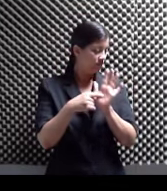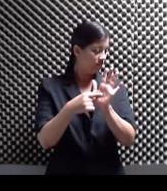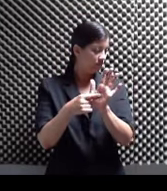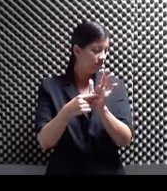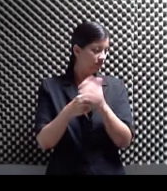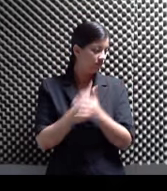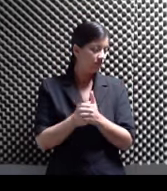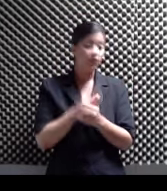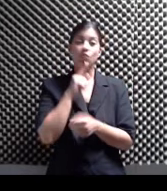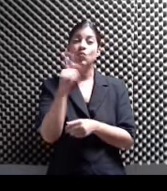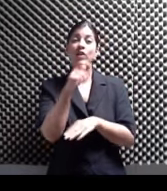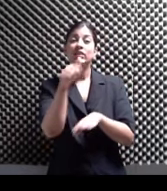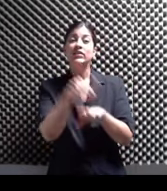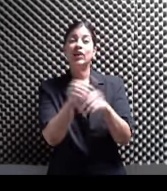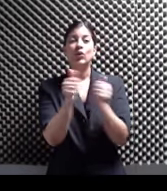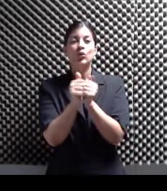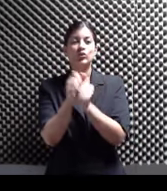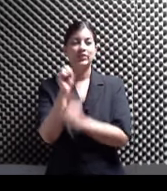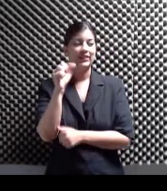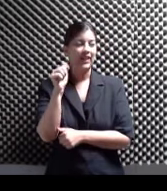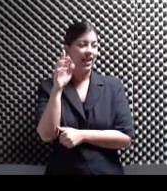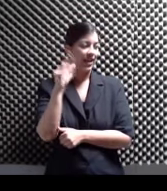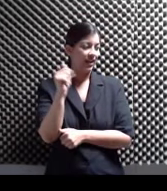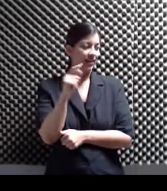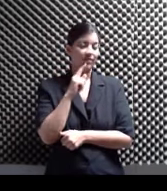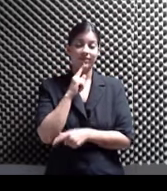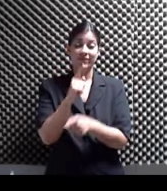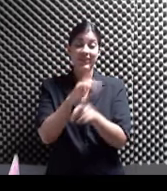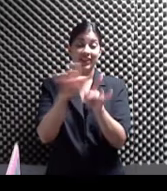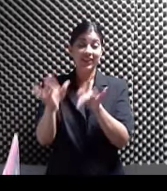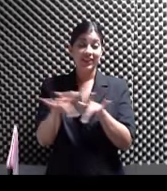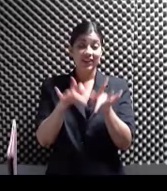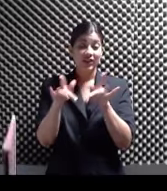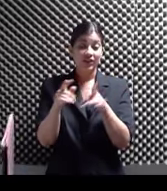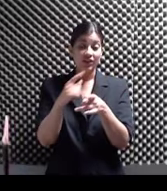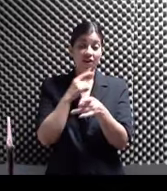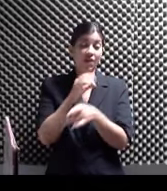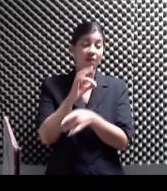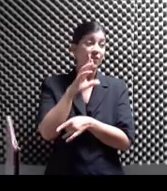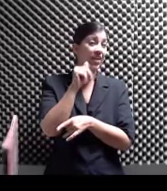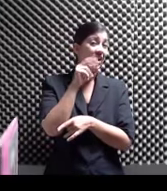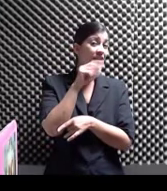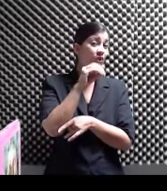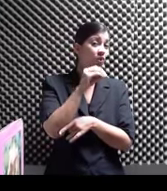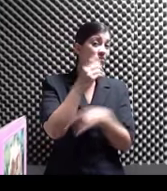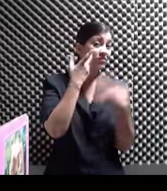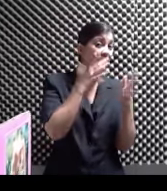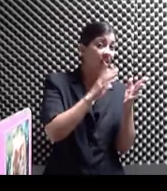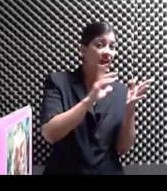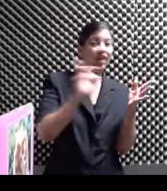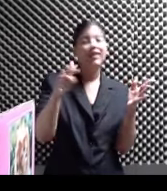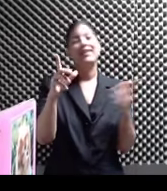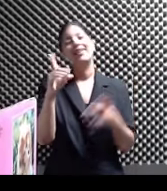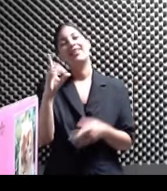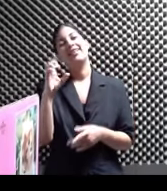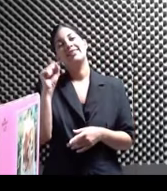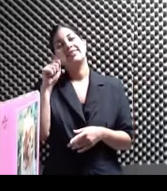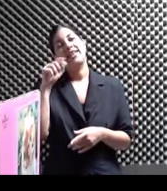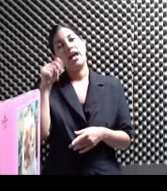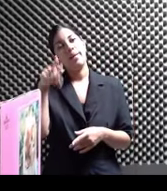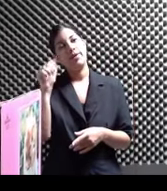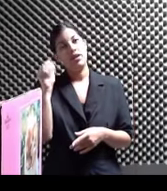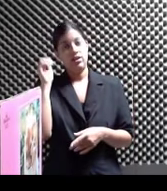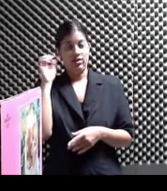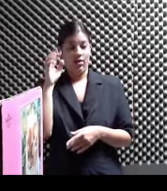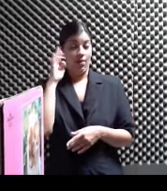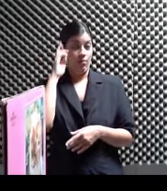con Sara. Y este disco es la etapa de después de Franco, del destape. Por eso es toda la